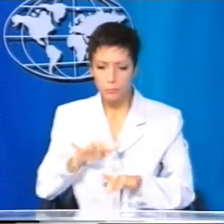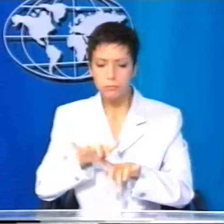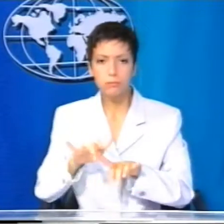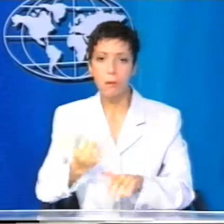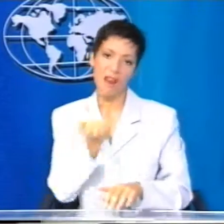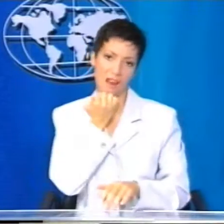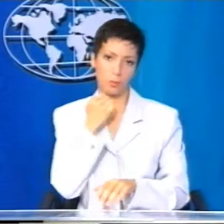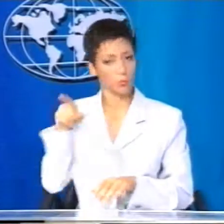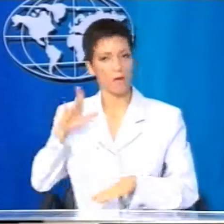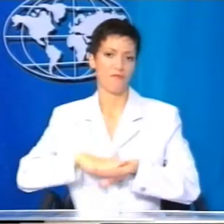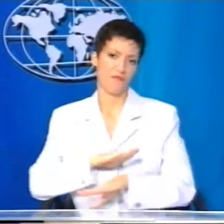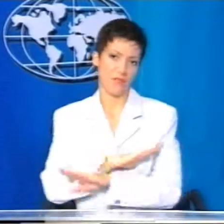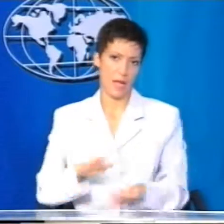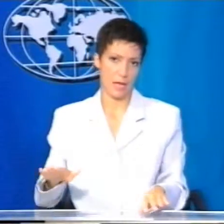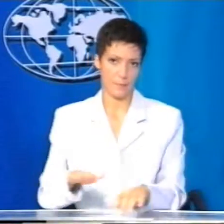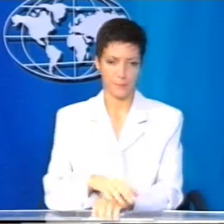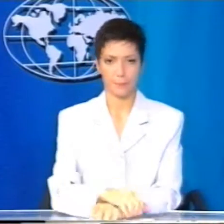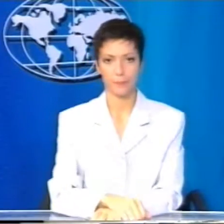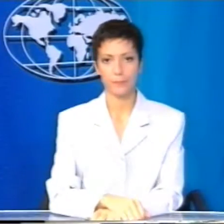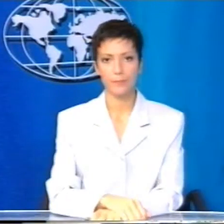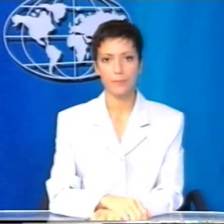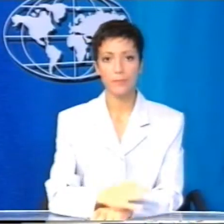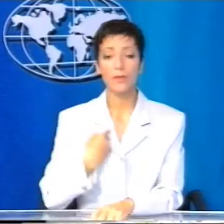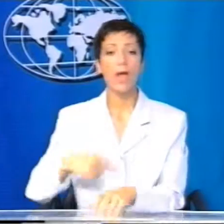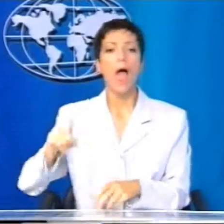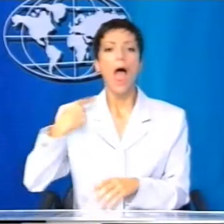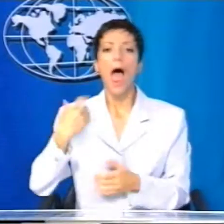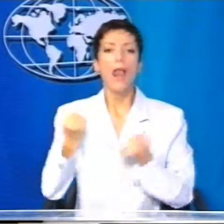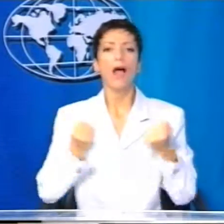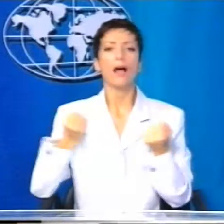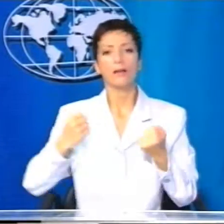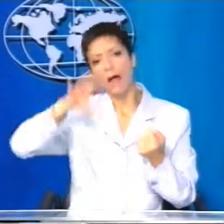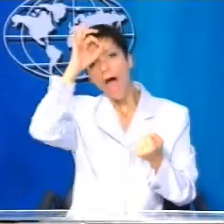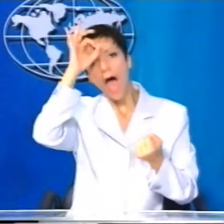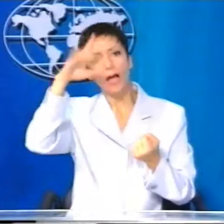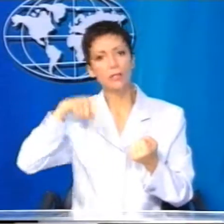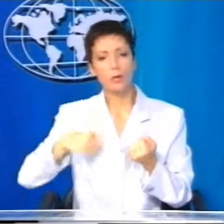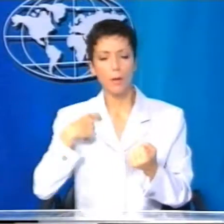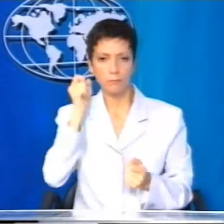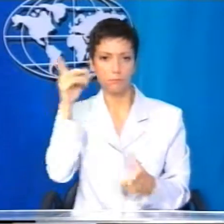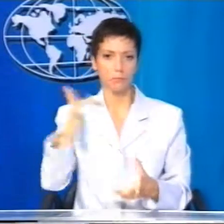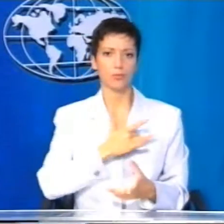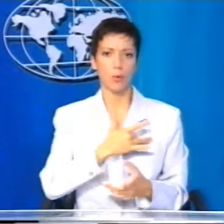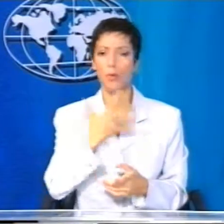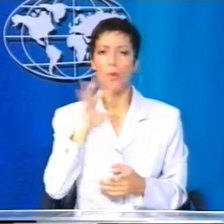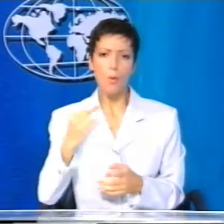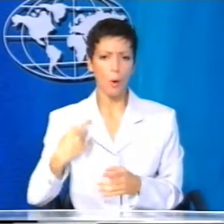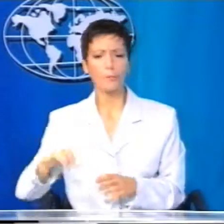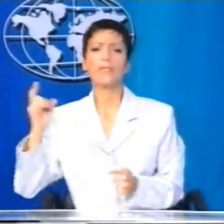Μπροστά σε μια μεγάλη έκπληξη βρέθηκε το πλήρωμα ενός περιπολικού που κλήθηκε τις πρώτες πρωινές ώρες σε μια γειτονιά στα Πατήσια να συλλάβει